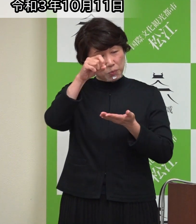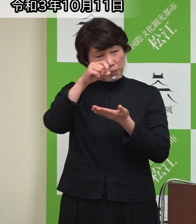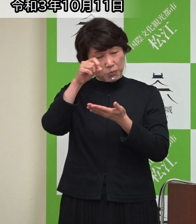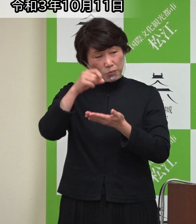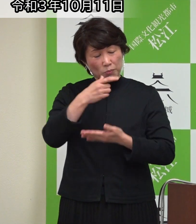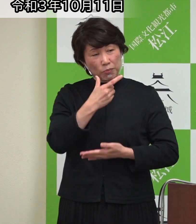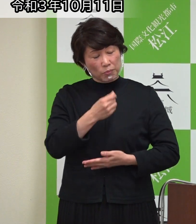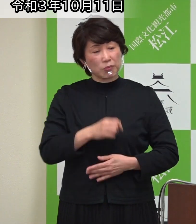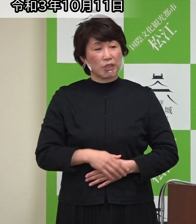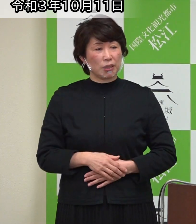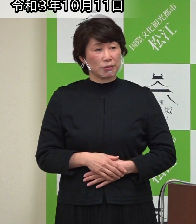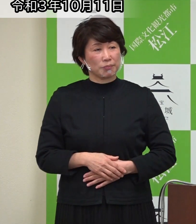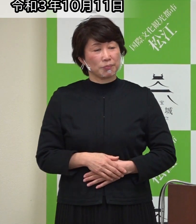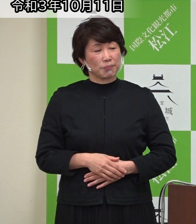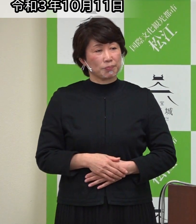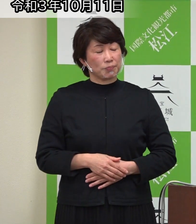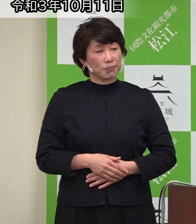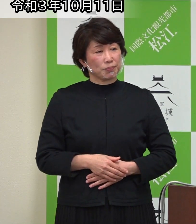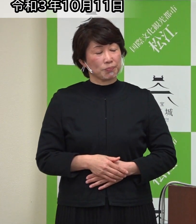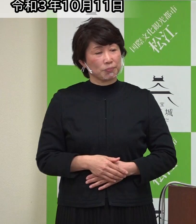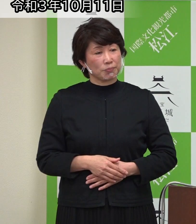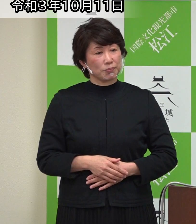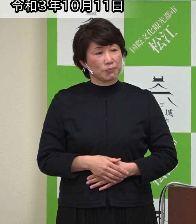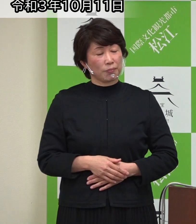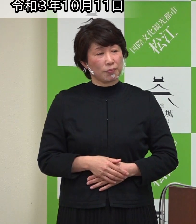。毎日新聞さんお願いします。